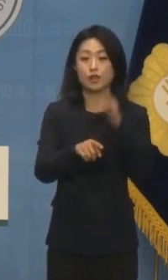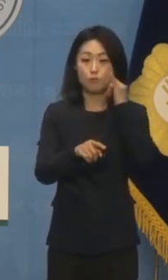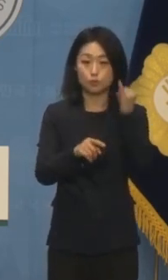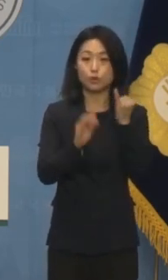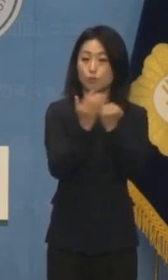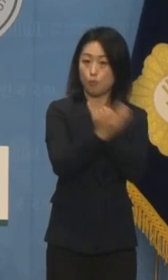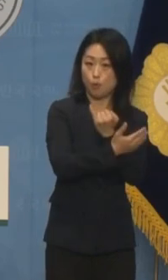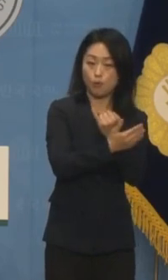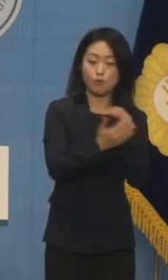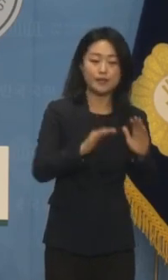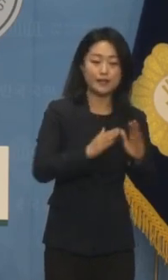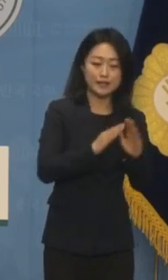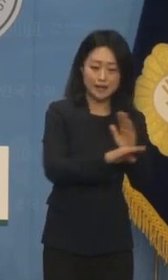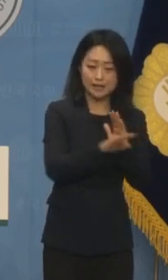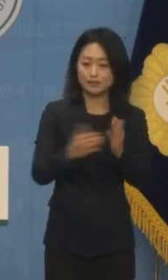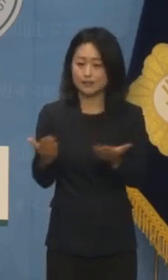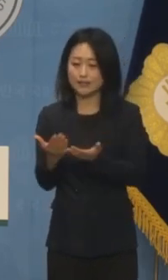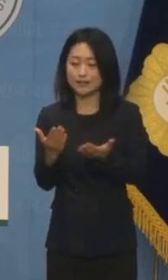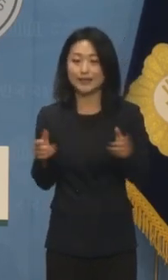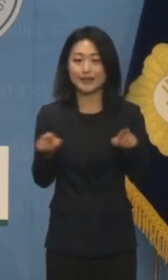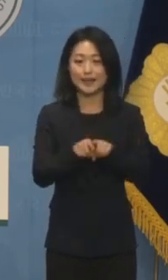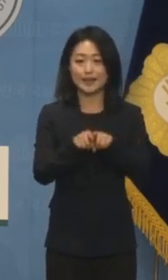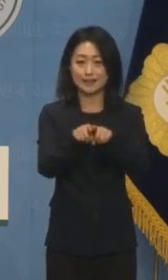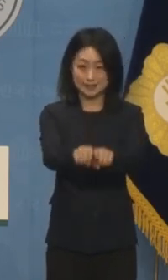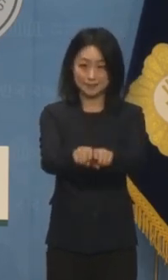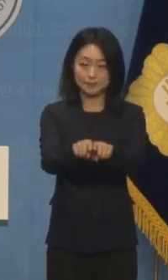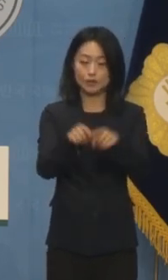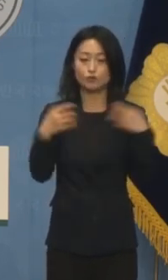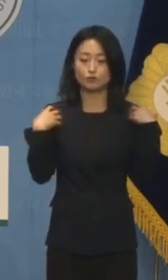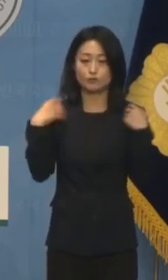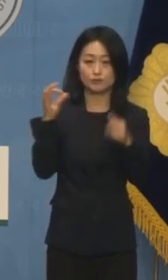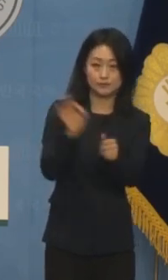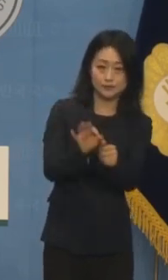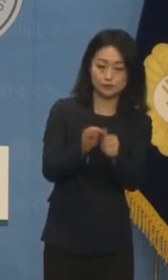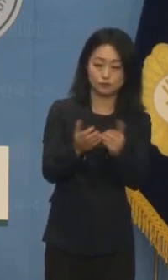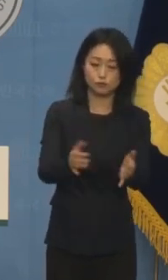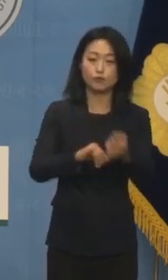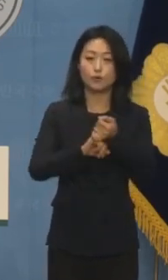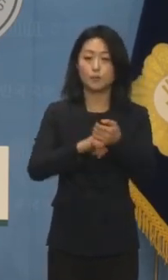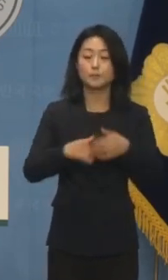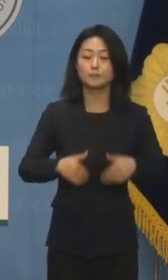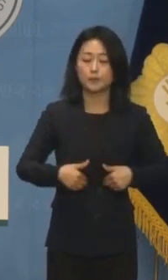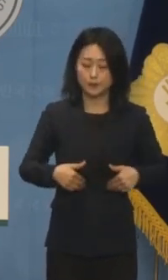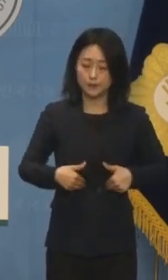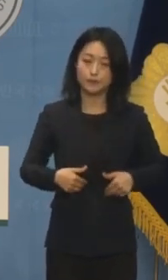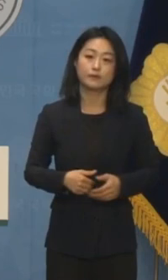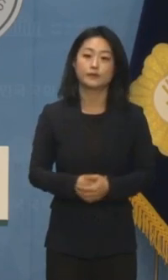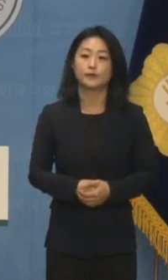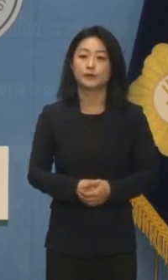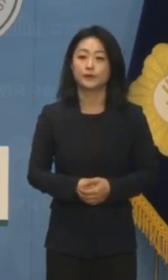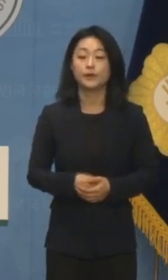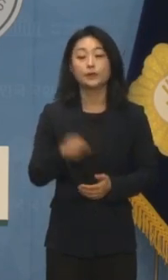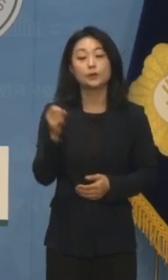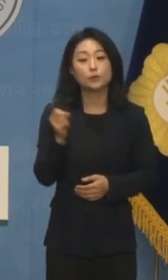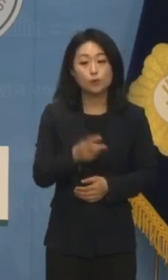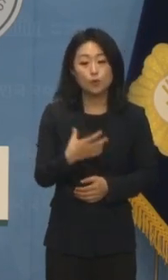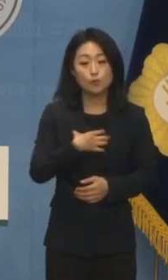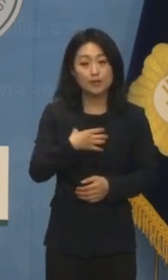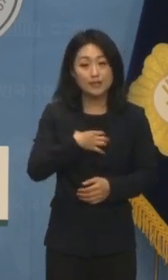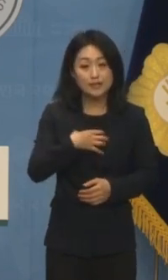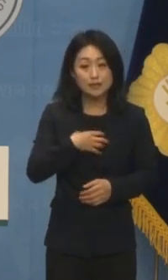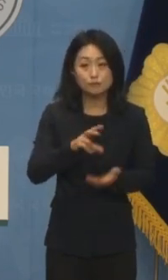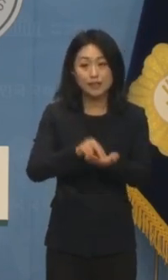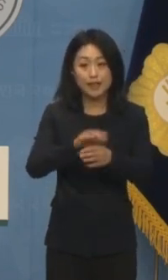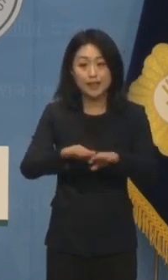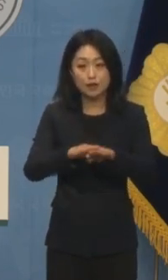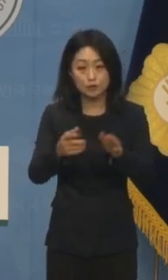모성보호와 일가정 양립 지원 강화에 국가적, 사회적 역량을 총동원해야 합니다. 특별한 위기 상황을